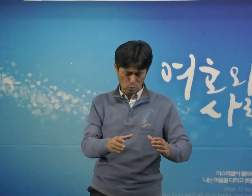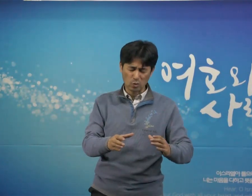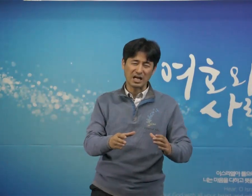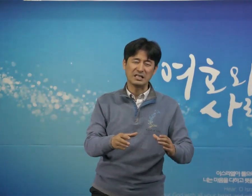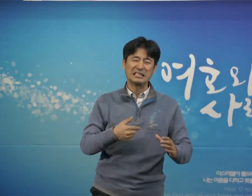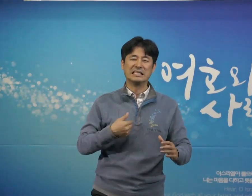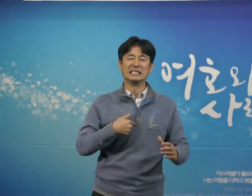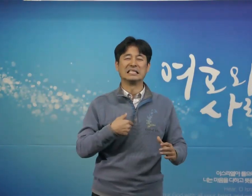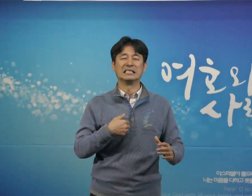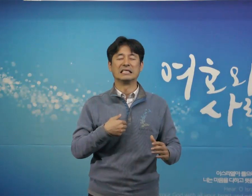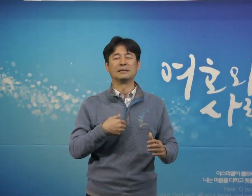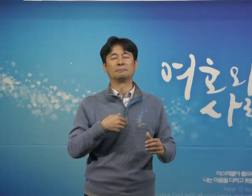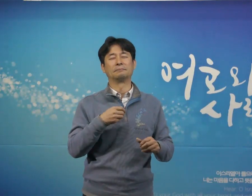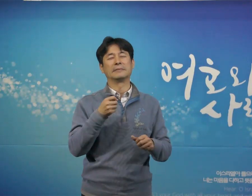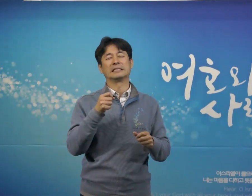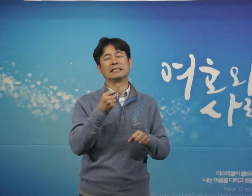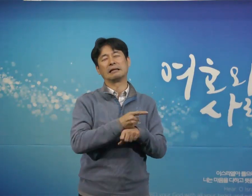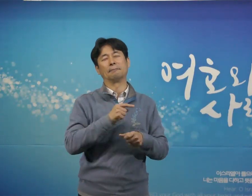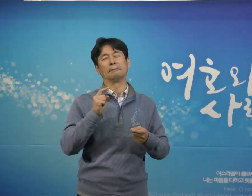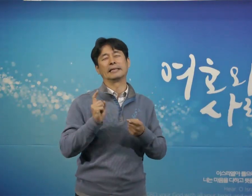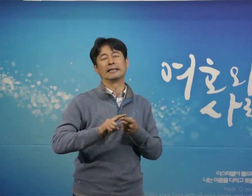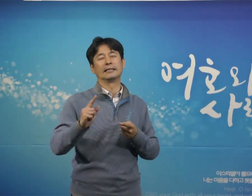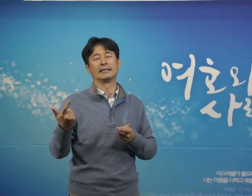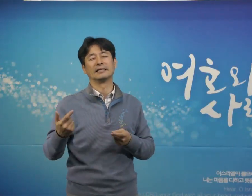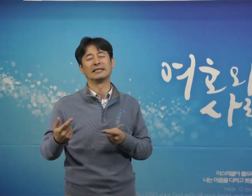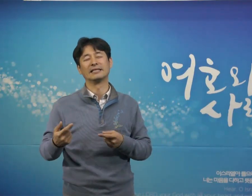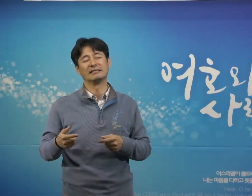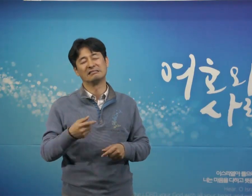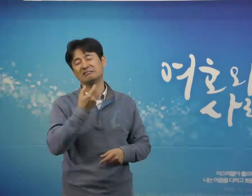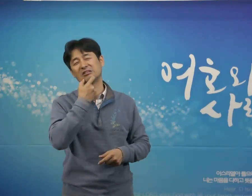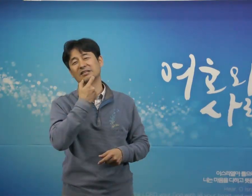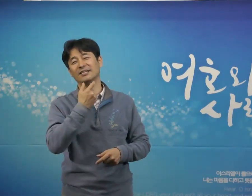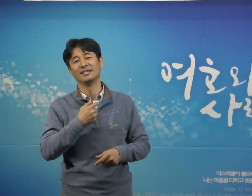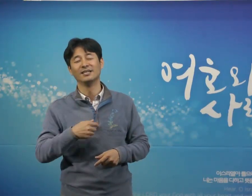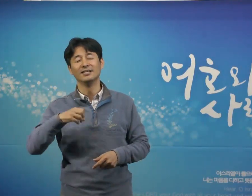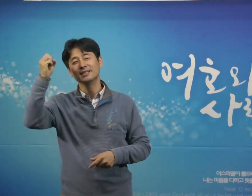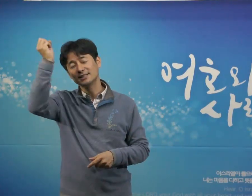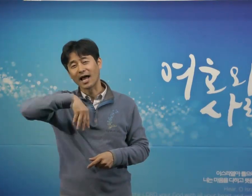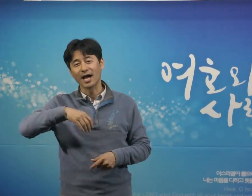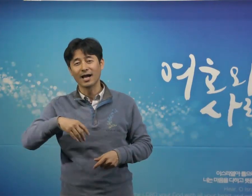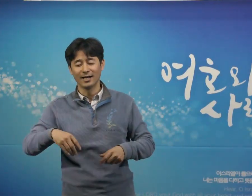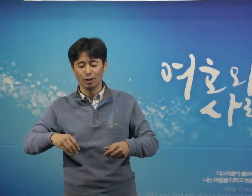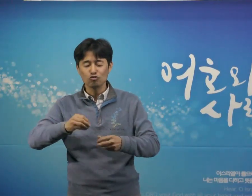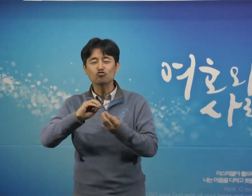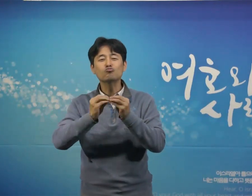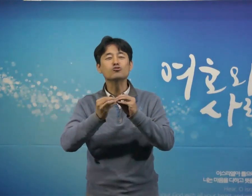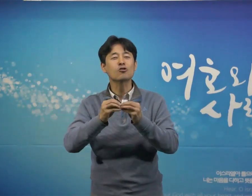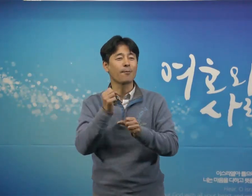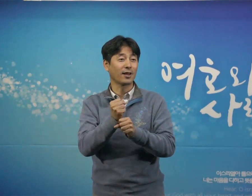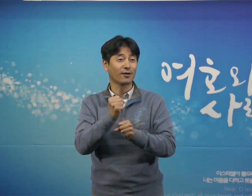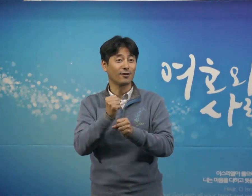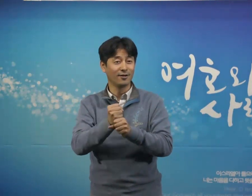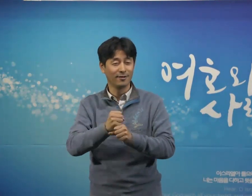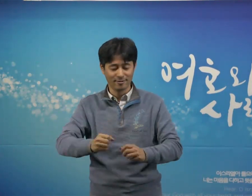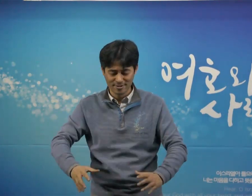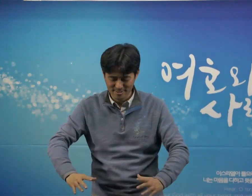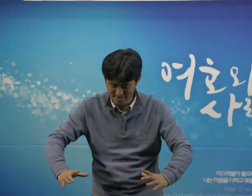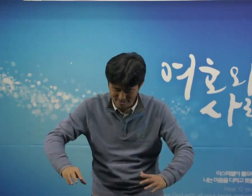만들었는데 이 물레로 돌리는 것을 제가 싫어했습니다. 제 성격에 맞지가 않아서 그냥 제가 손으로